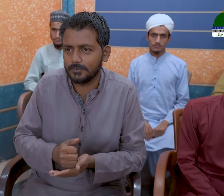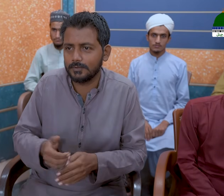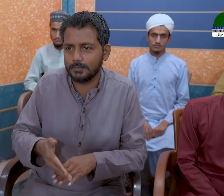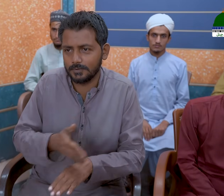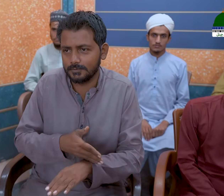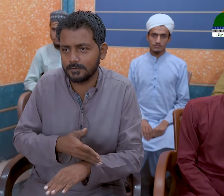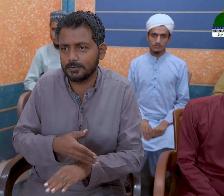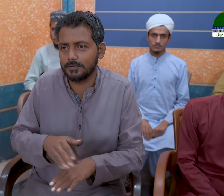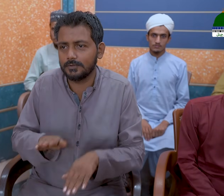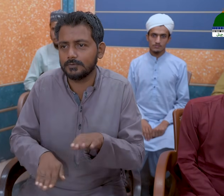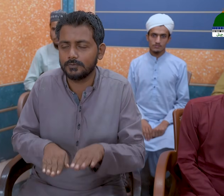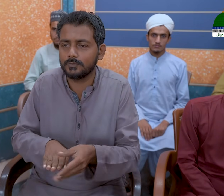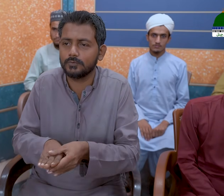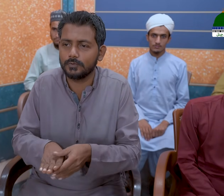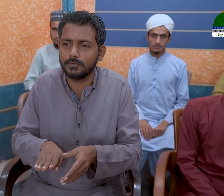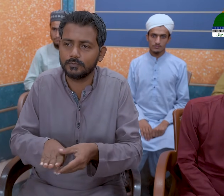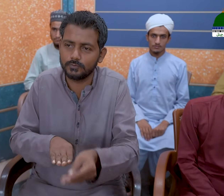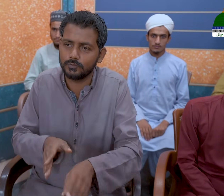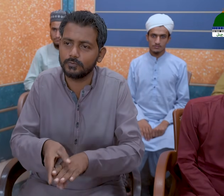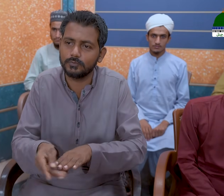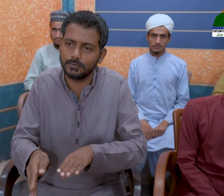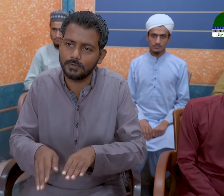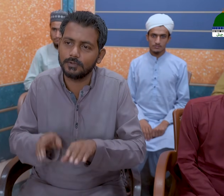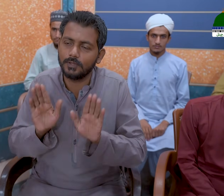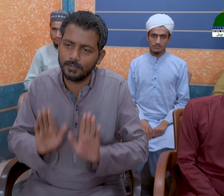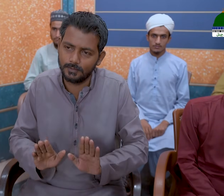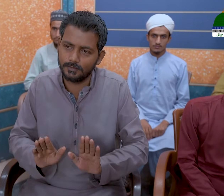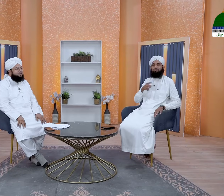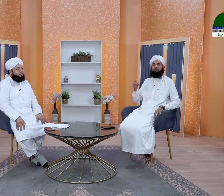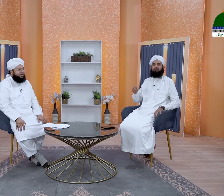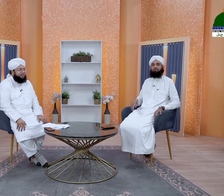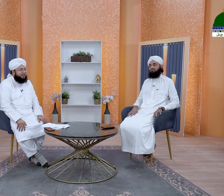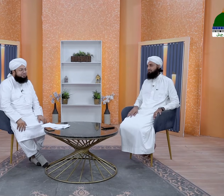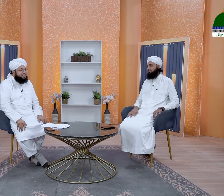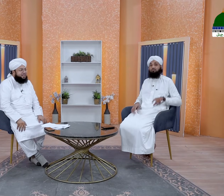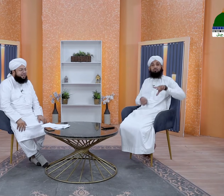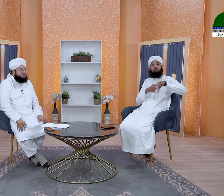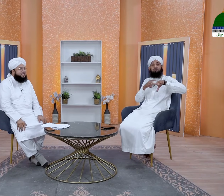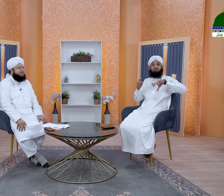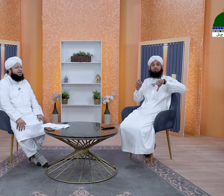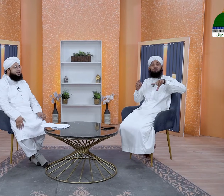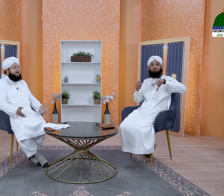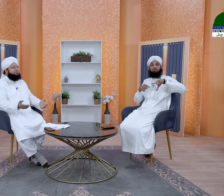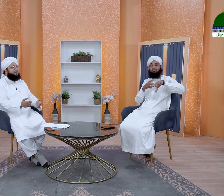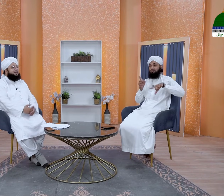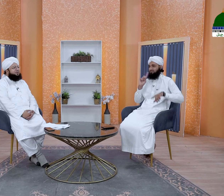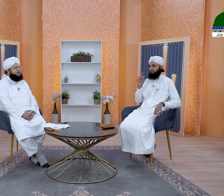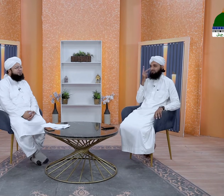پہلے جوتے اتار لینا سنت ہے. سبحان اللہ. مدنی چینل کے ناظرین، دیکھا آپ نے ہمارے یہاں پر